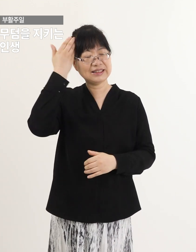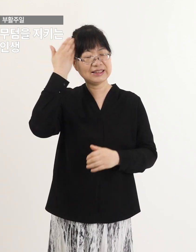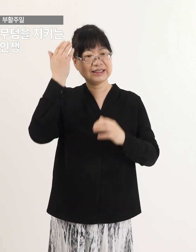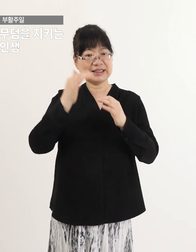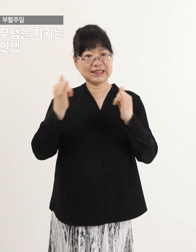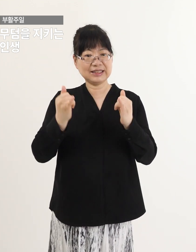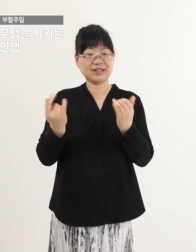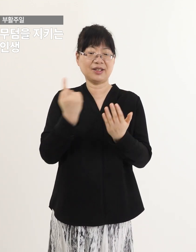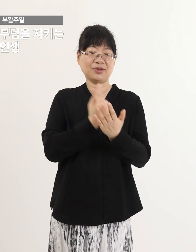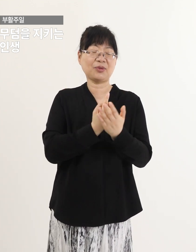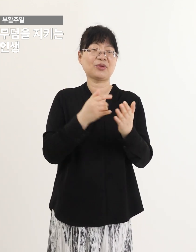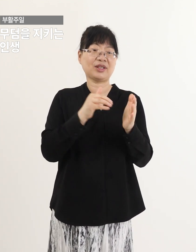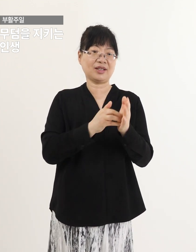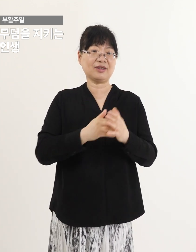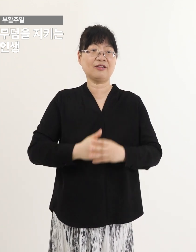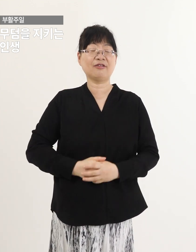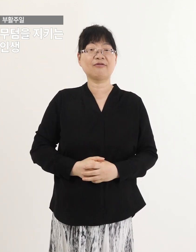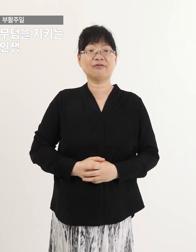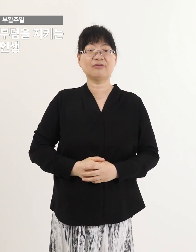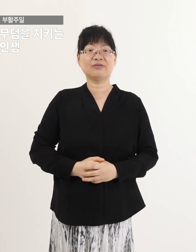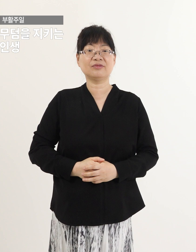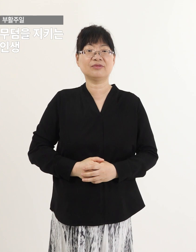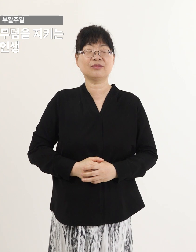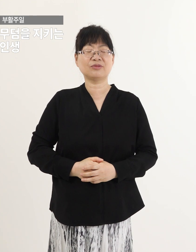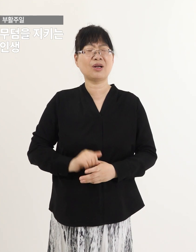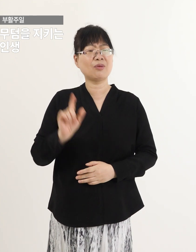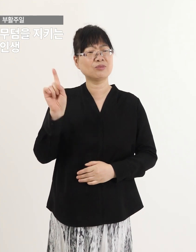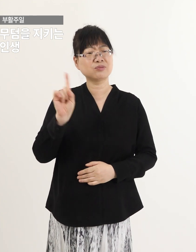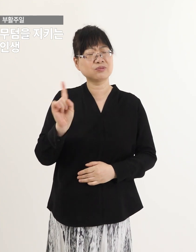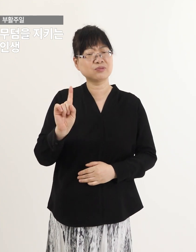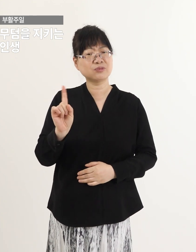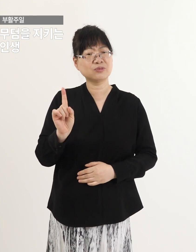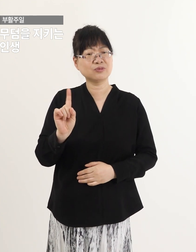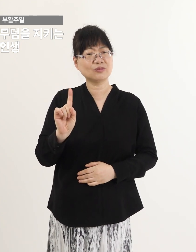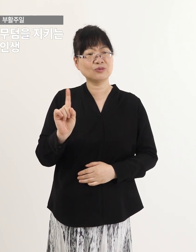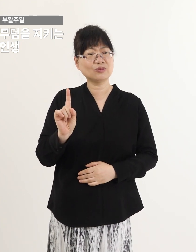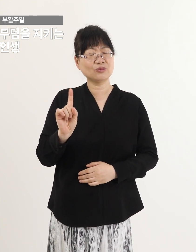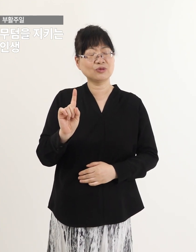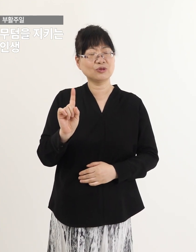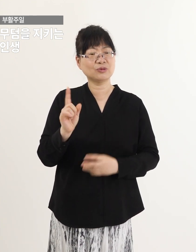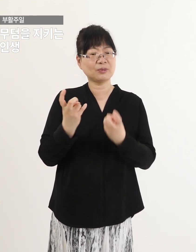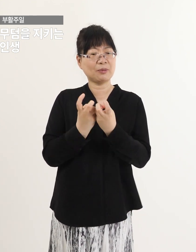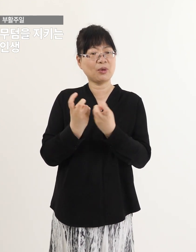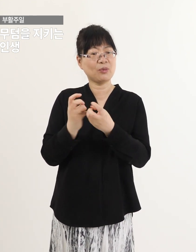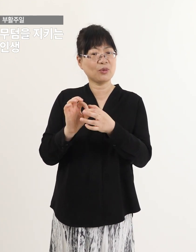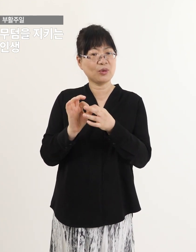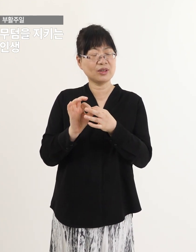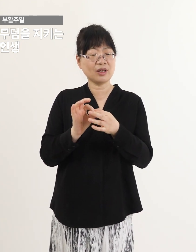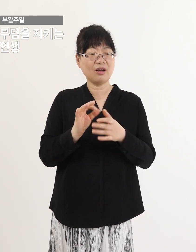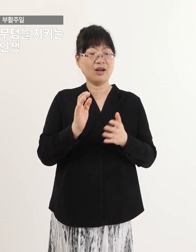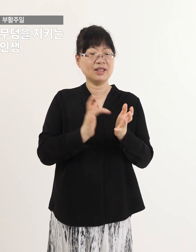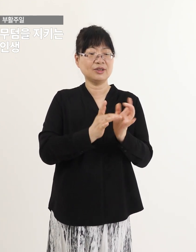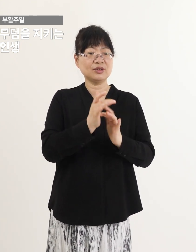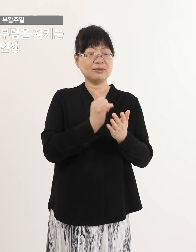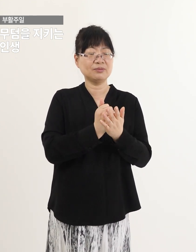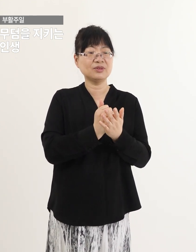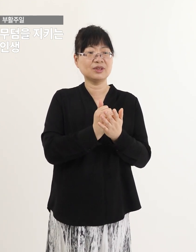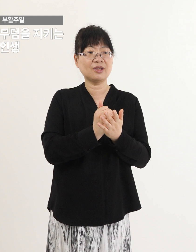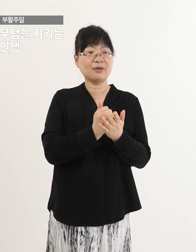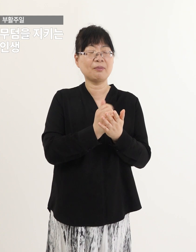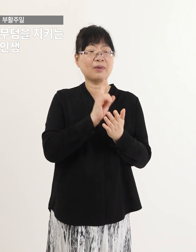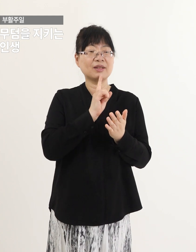사람이에요. 근데 어떤 경로를 통해서 복음을 듣게 됐는지는 성경의 소상히